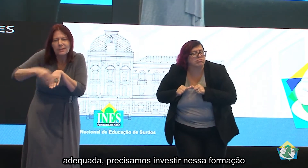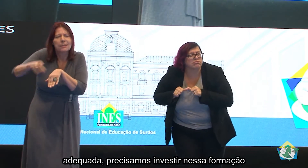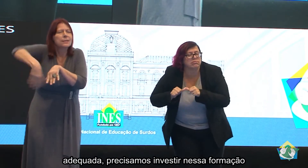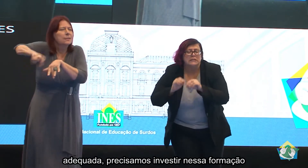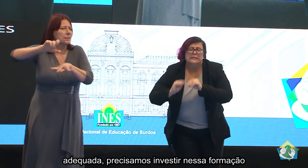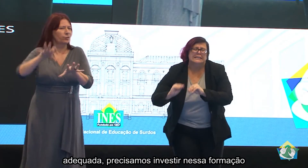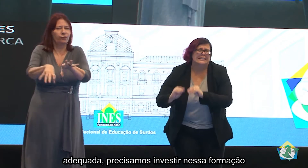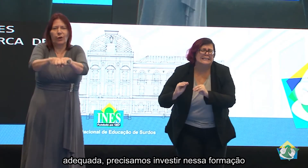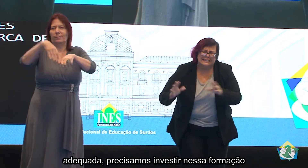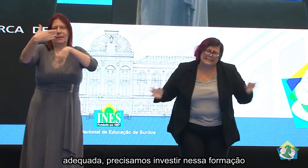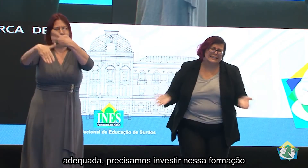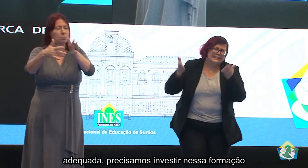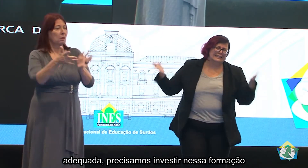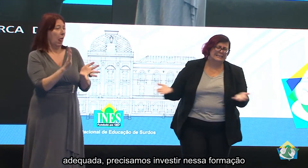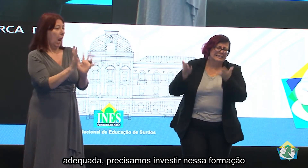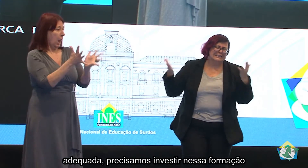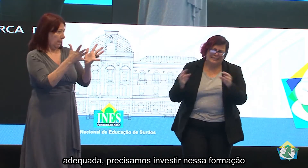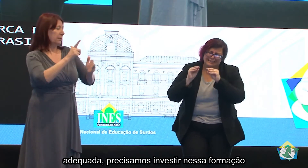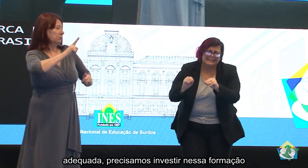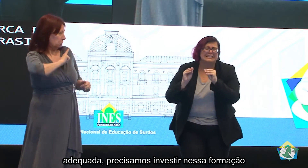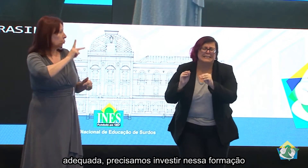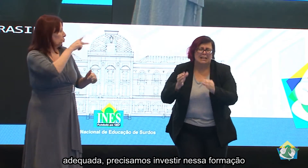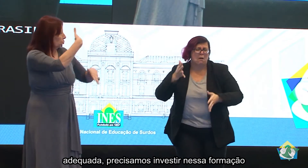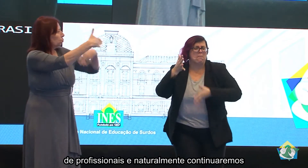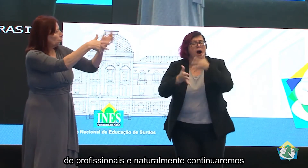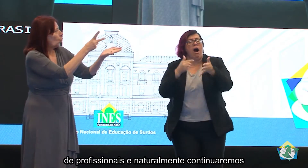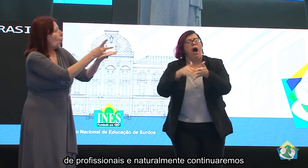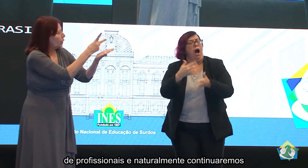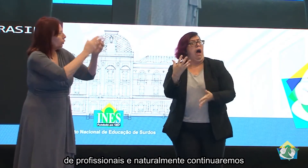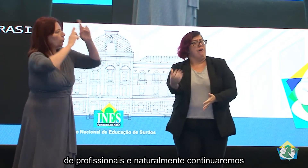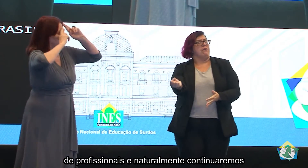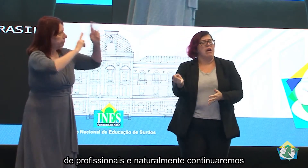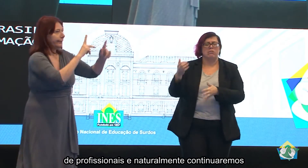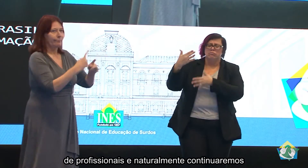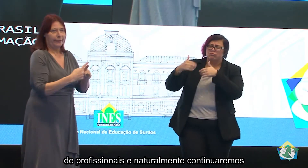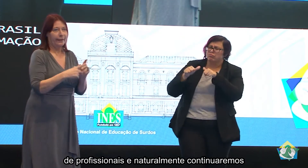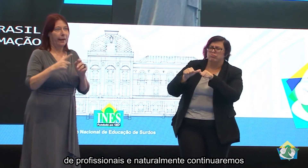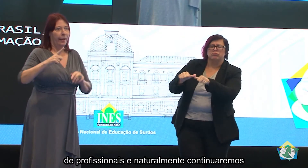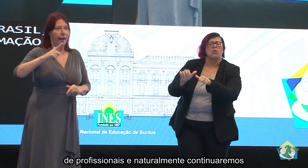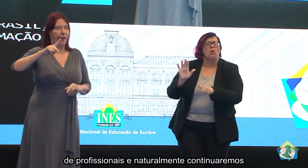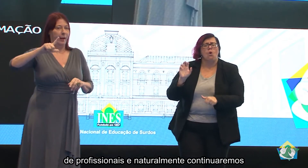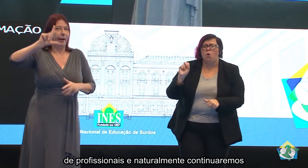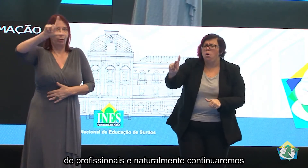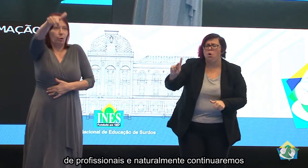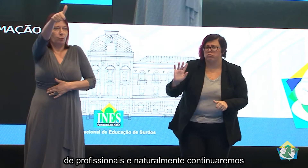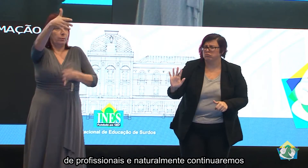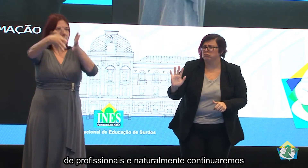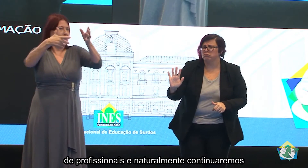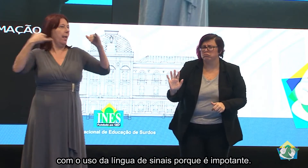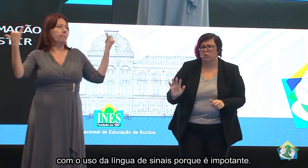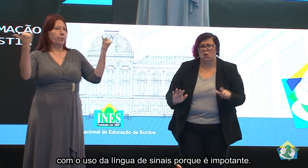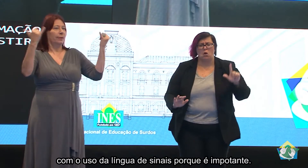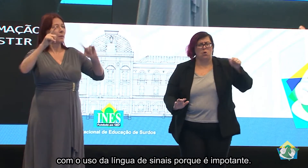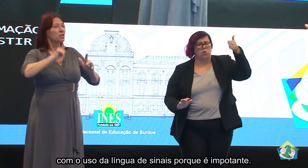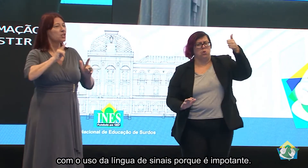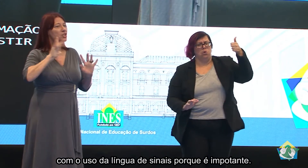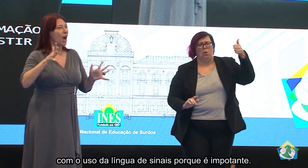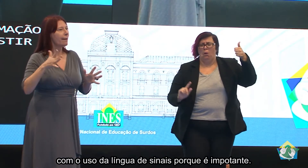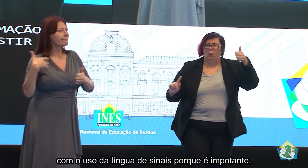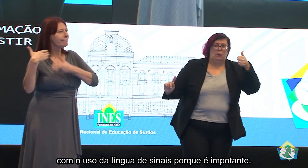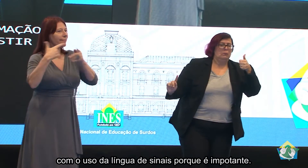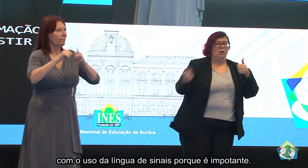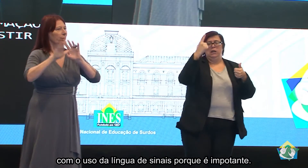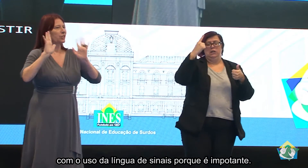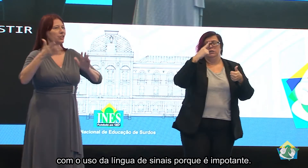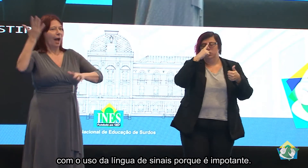formação adequada, precisamos investir nessa formação de profissionais. Naturalmente, continuaremos com o uso da